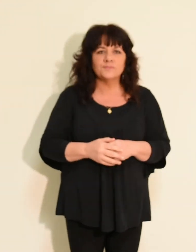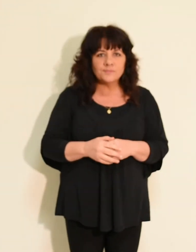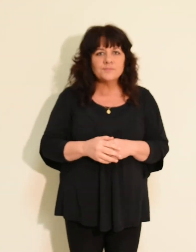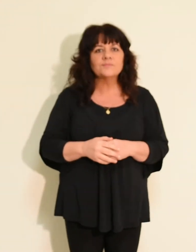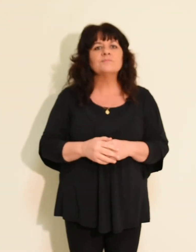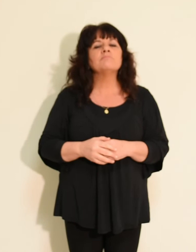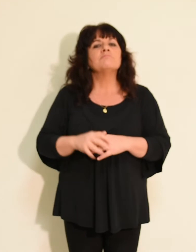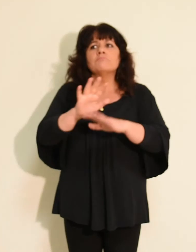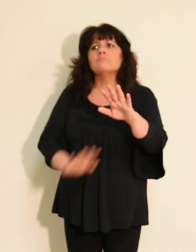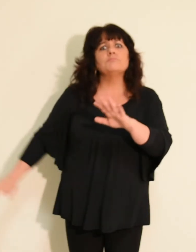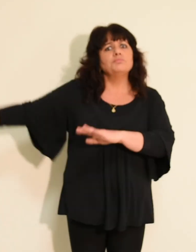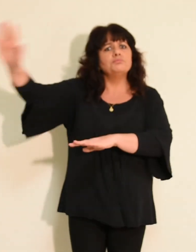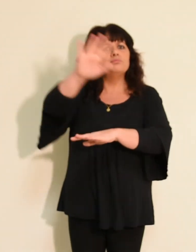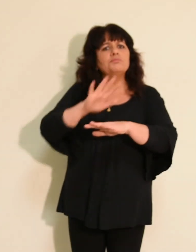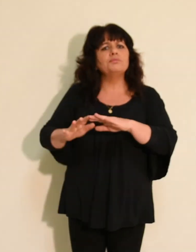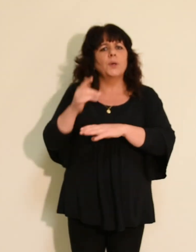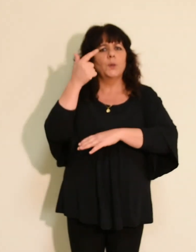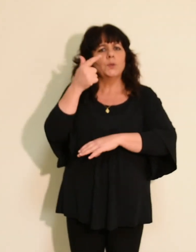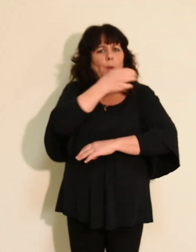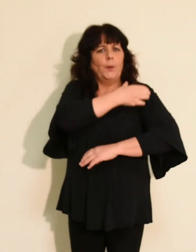les grands prêtres étant Anne et Caïphe,